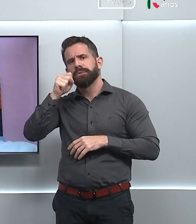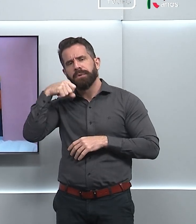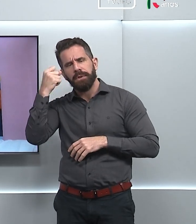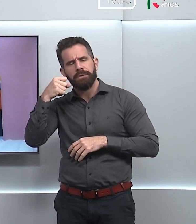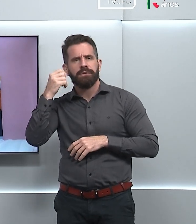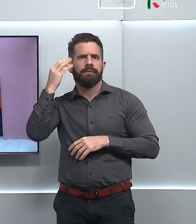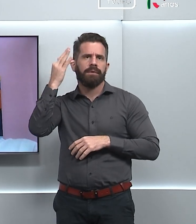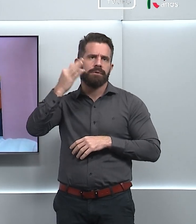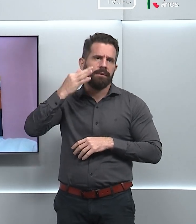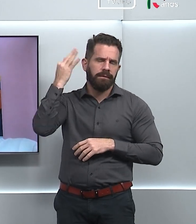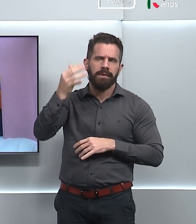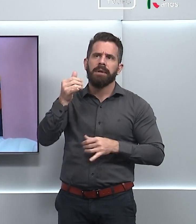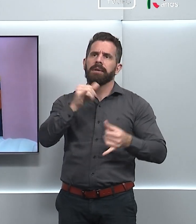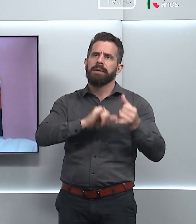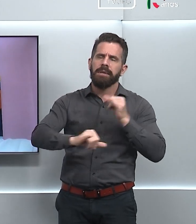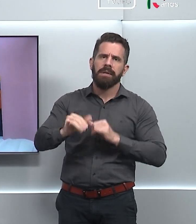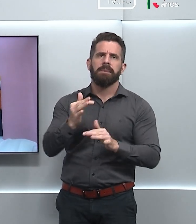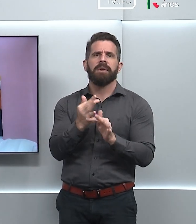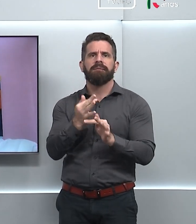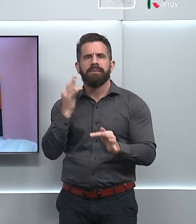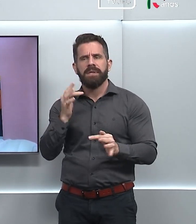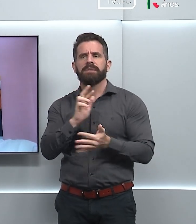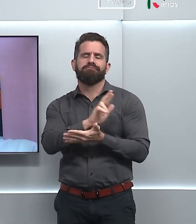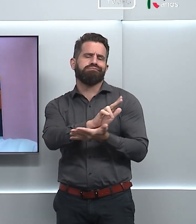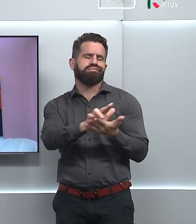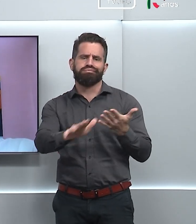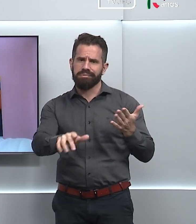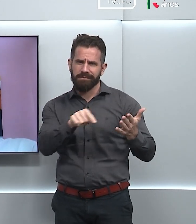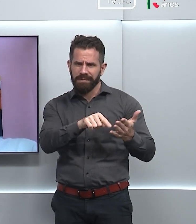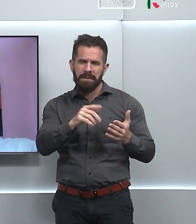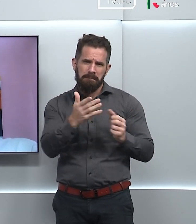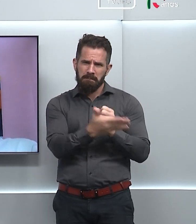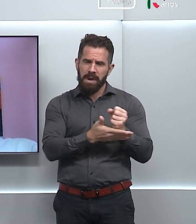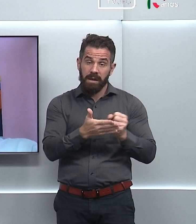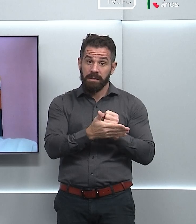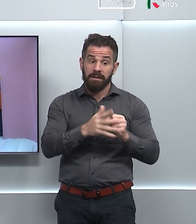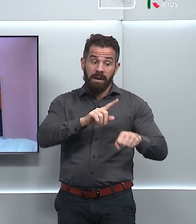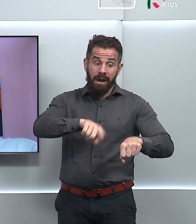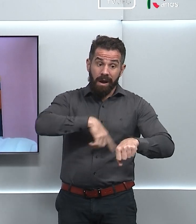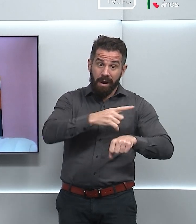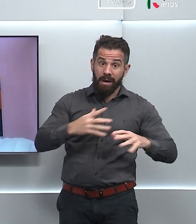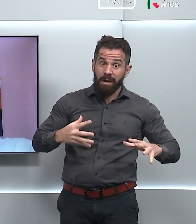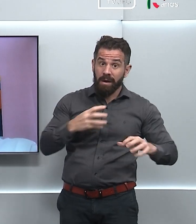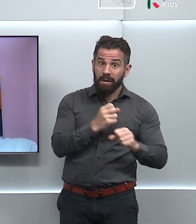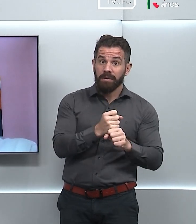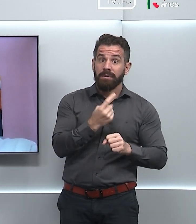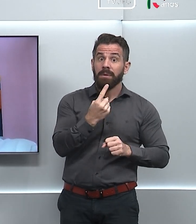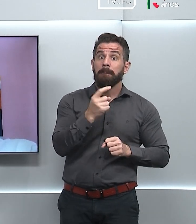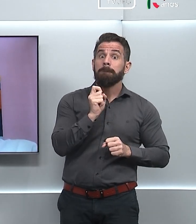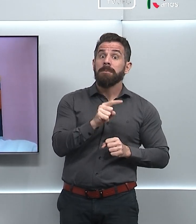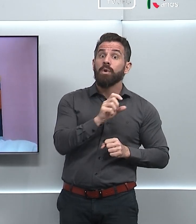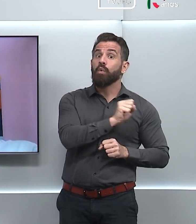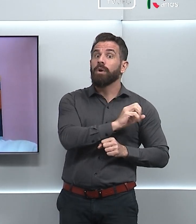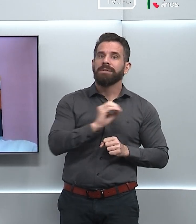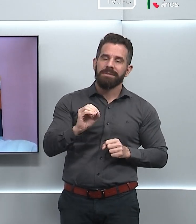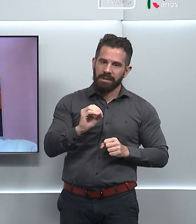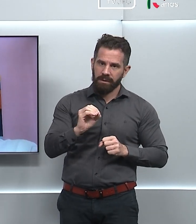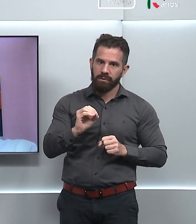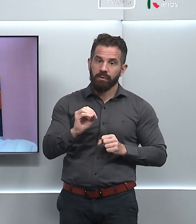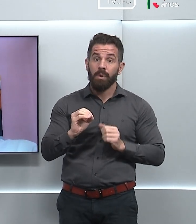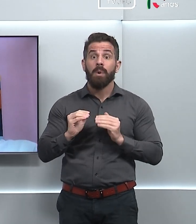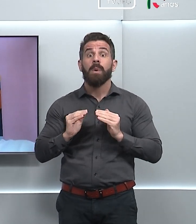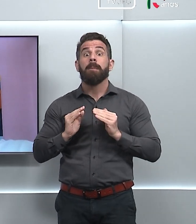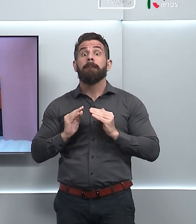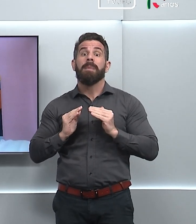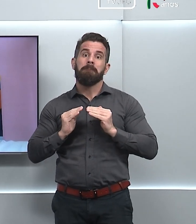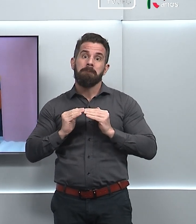geografia, química, física, biologia, né, e etc., de 1.800. Então, era no máximo 1.800 e no mínimo